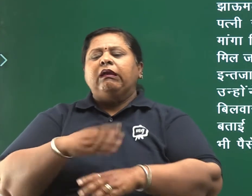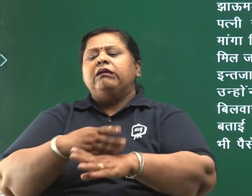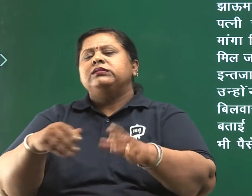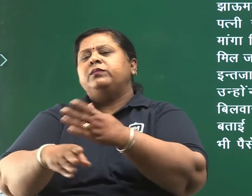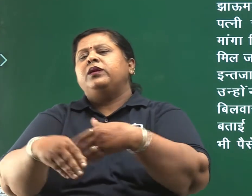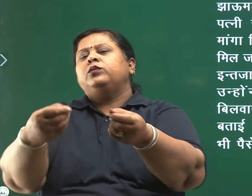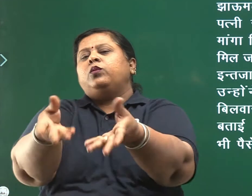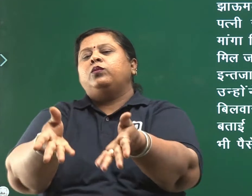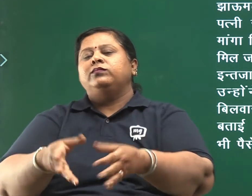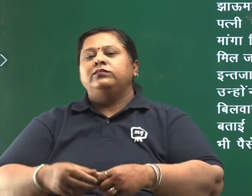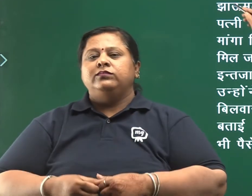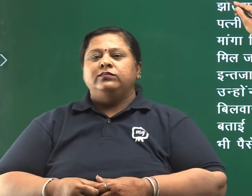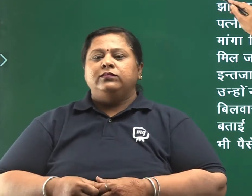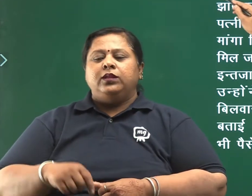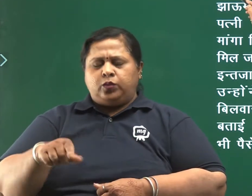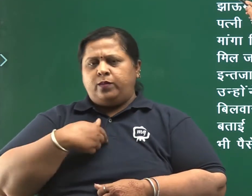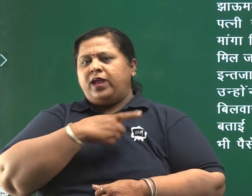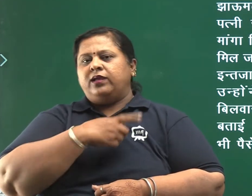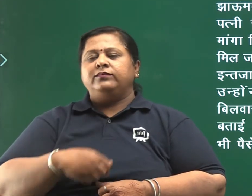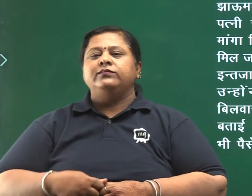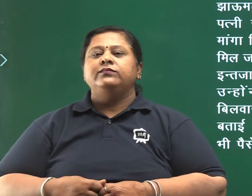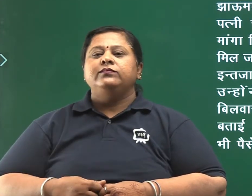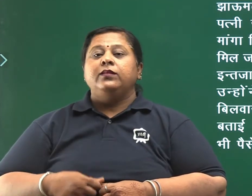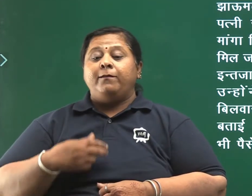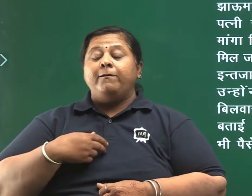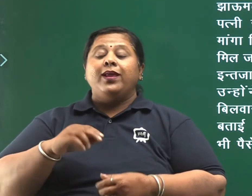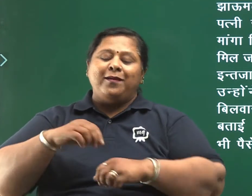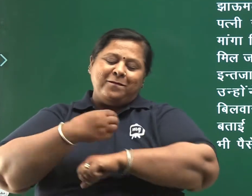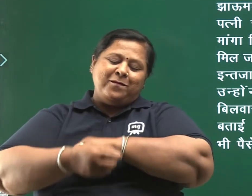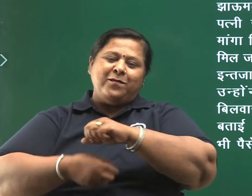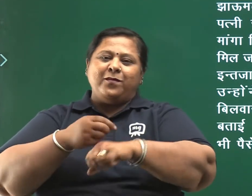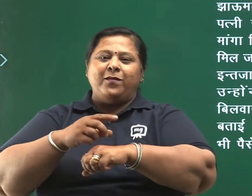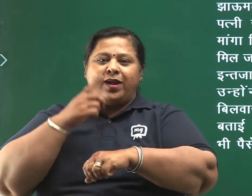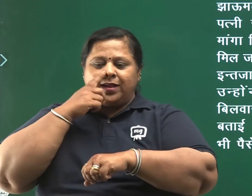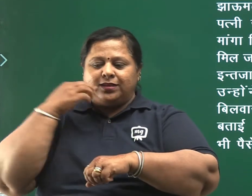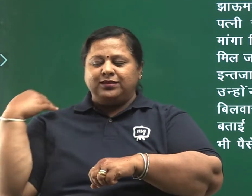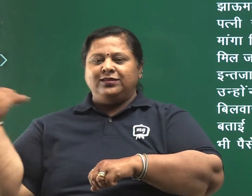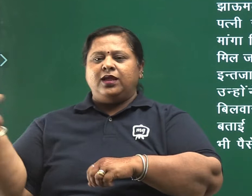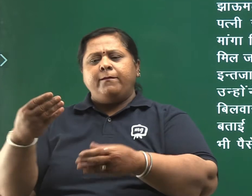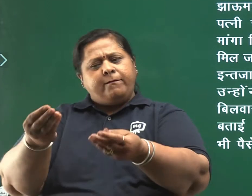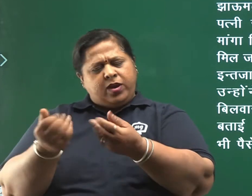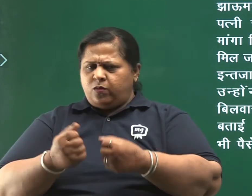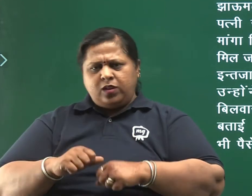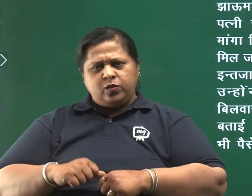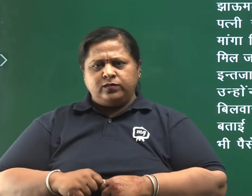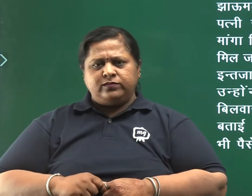असमर्थ हो तो मैं मेरे भाई से मंगवा लूं।